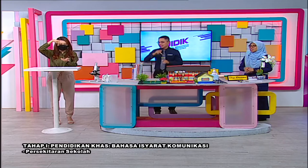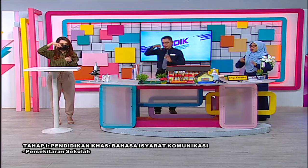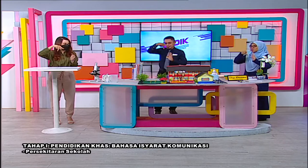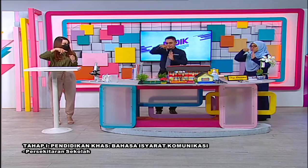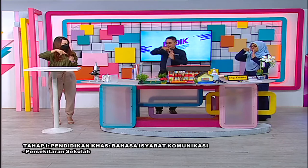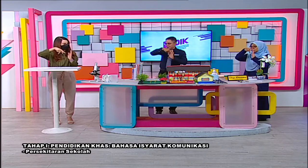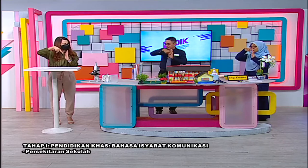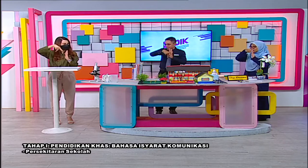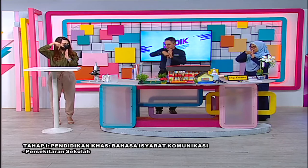Saya nak cuba.